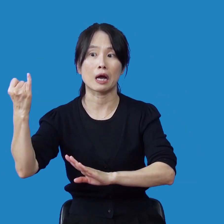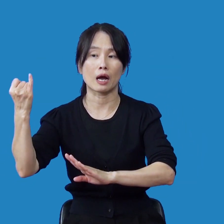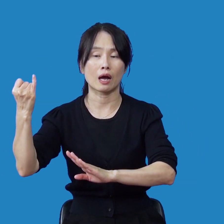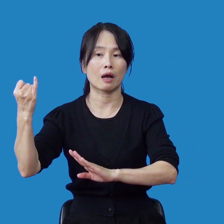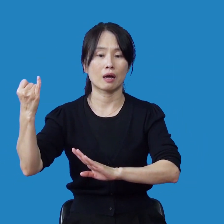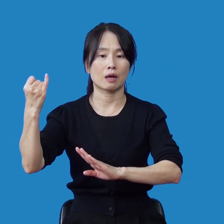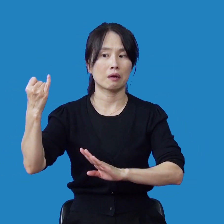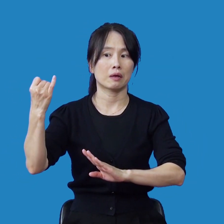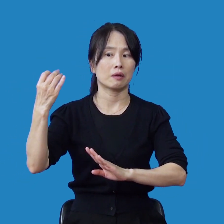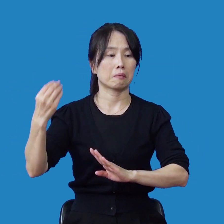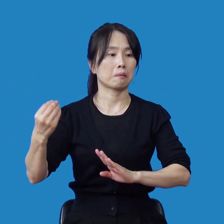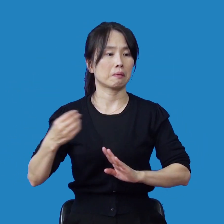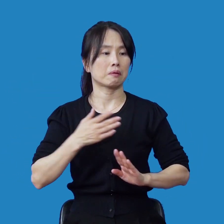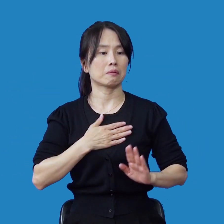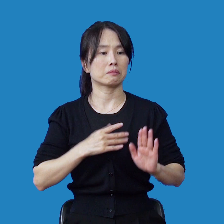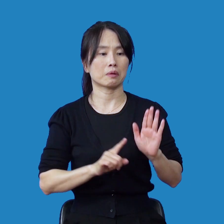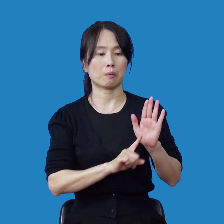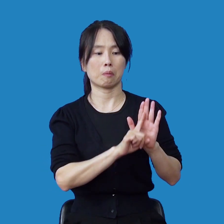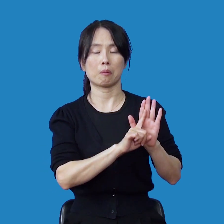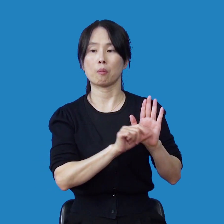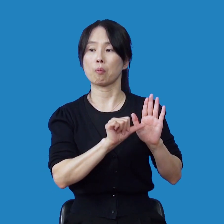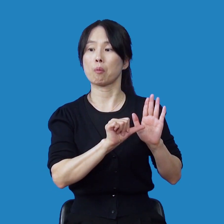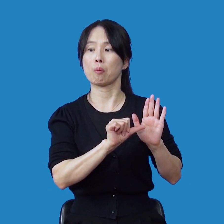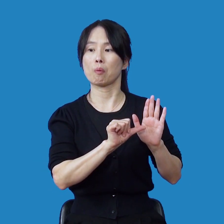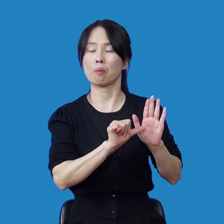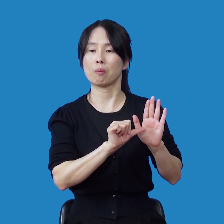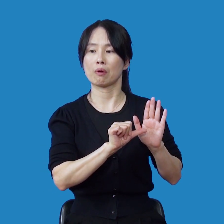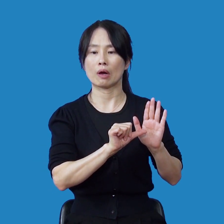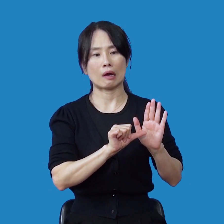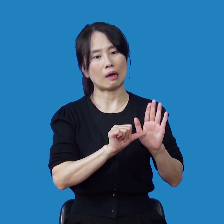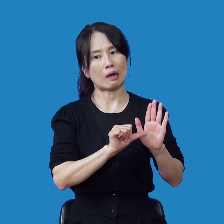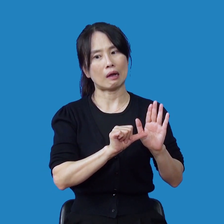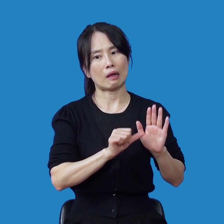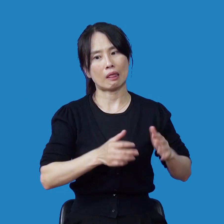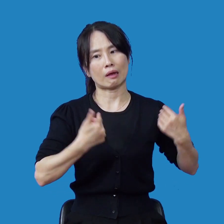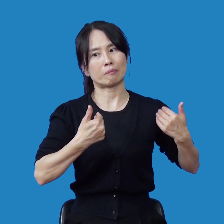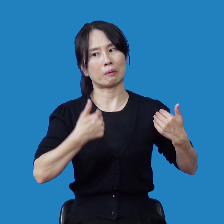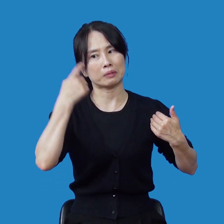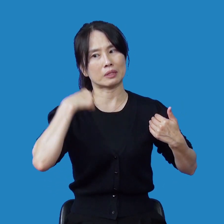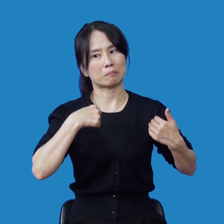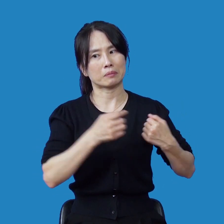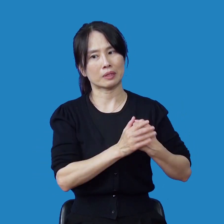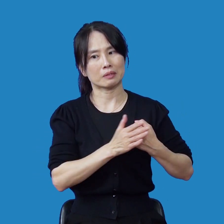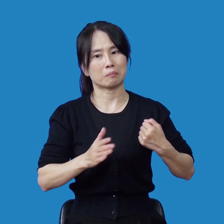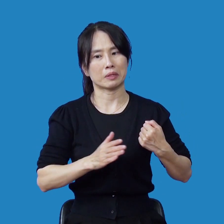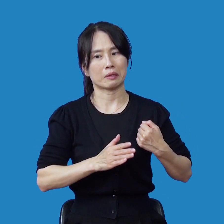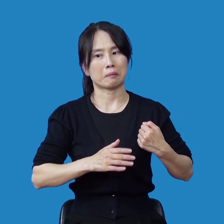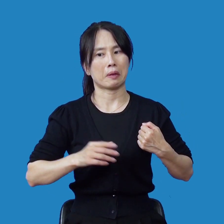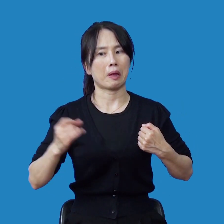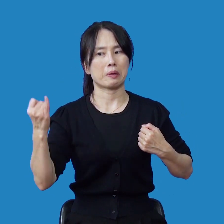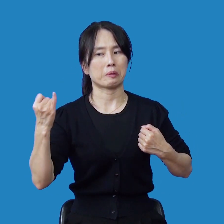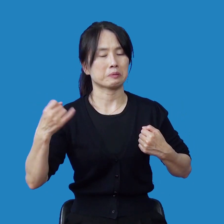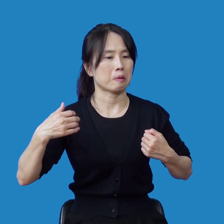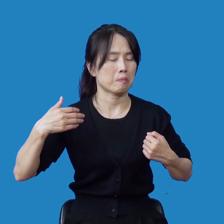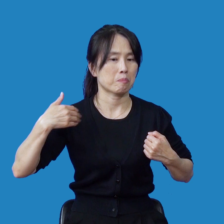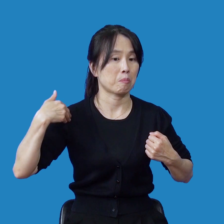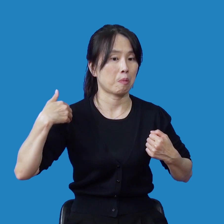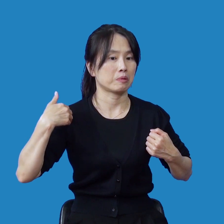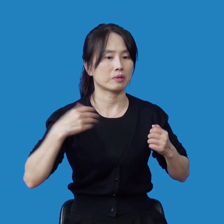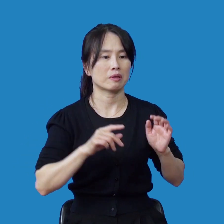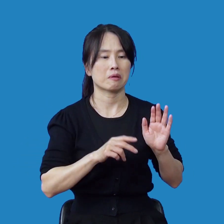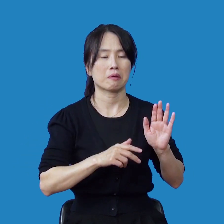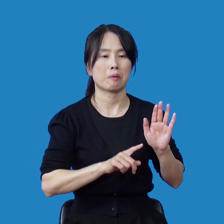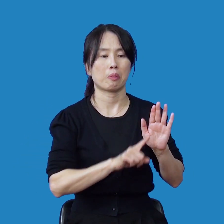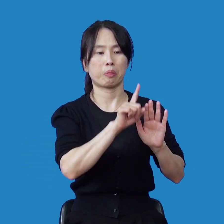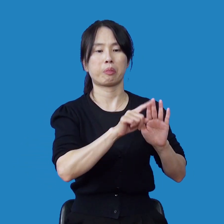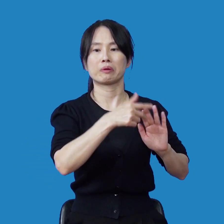저는 추가 눈금이 5밖에 안 됩니다. 너무 쪽팔려서. 그래서 여자분 안 볼 때 슬쩍 7로